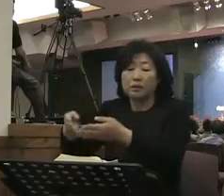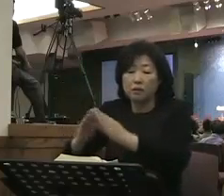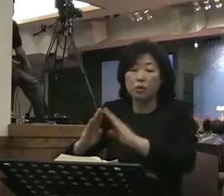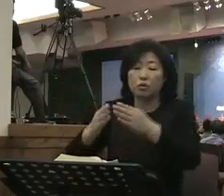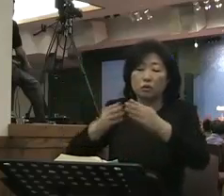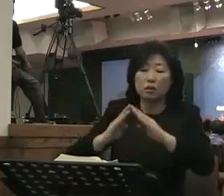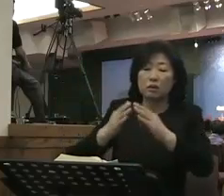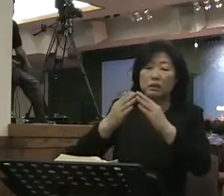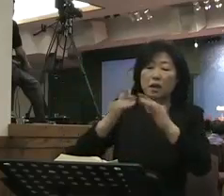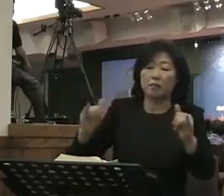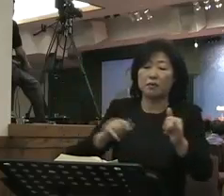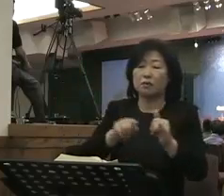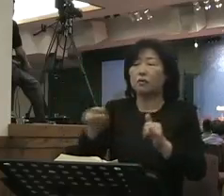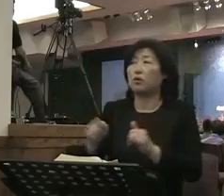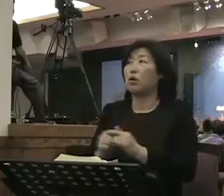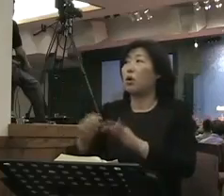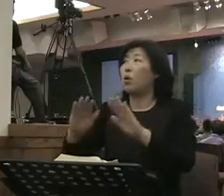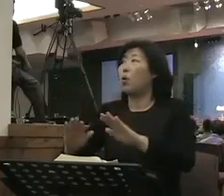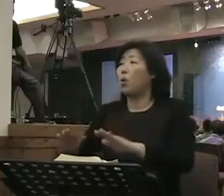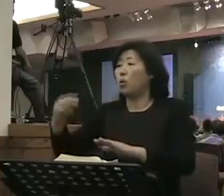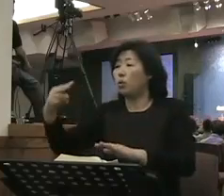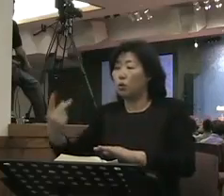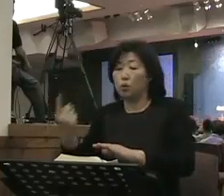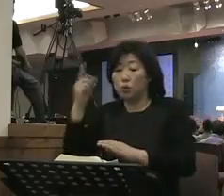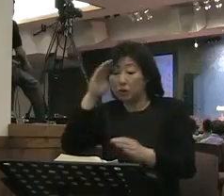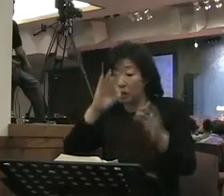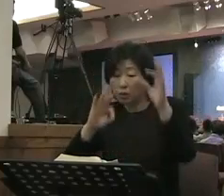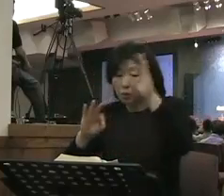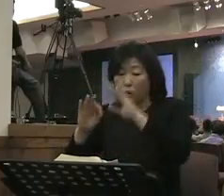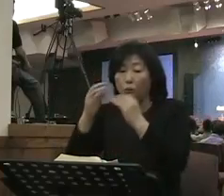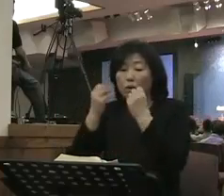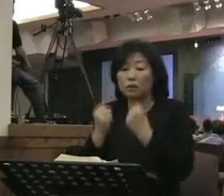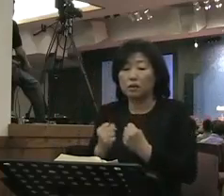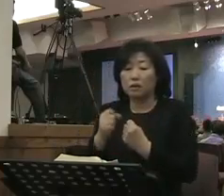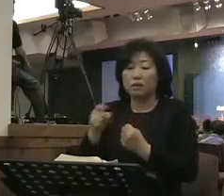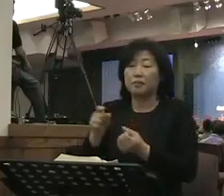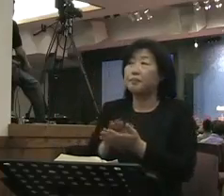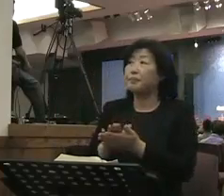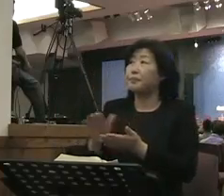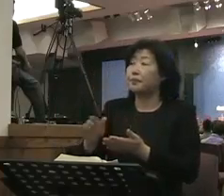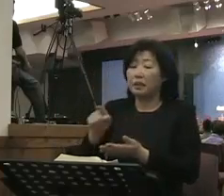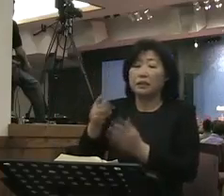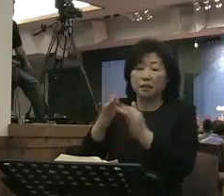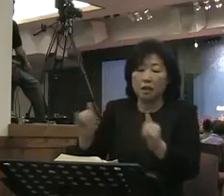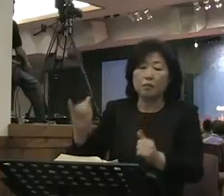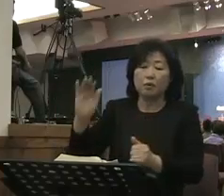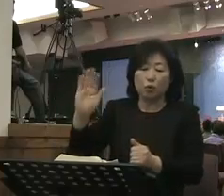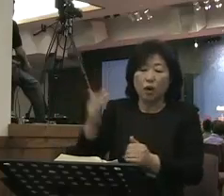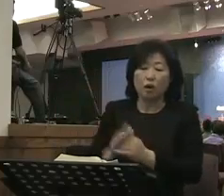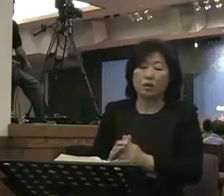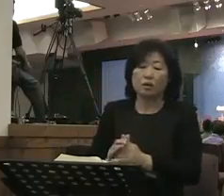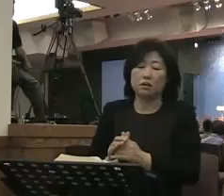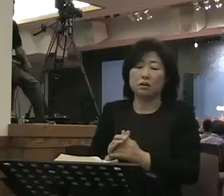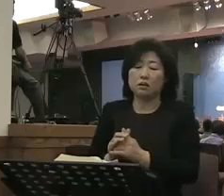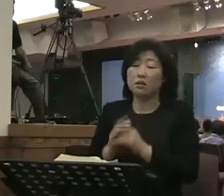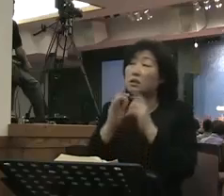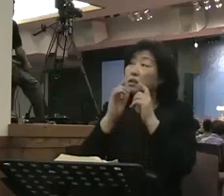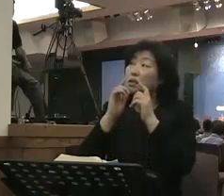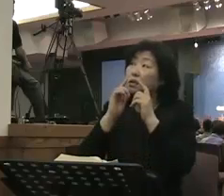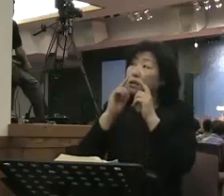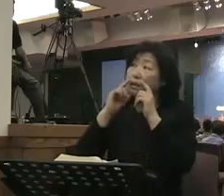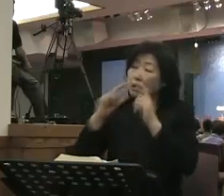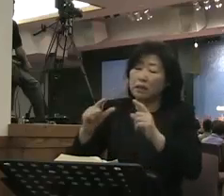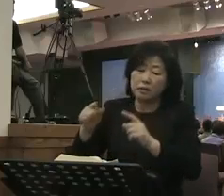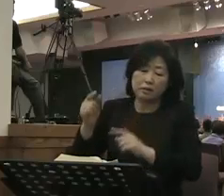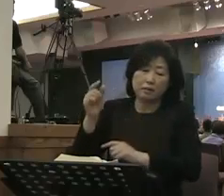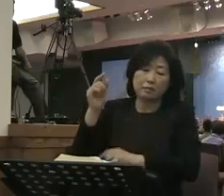있는 사람들을 오늘도 찾고 계신다는 것입니다. 그 사람들이 되라는 것을 이 말씀을 통해